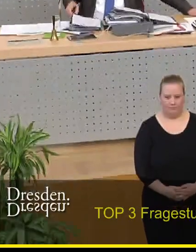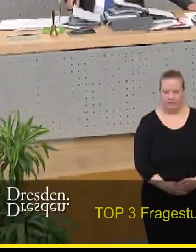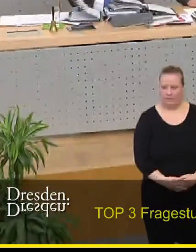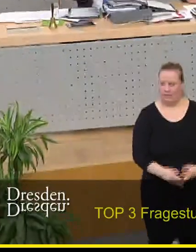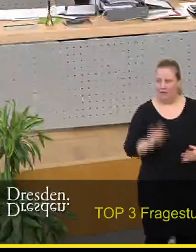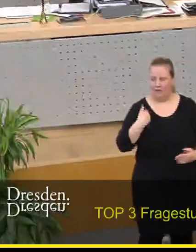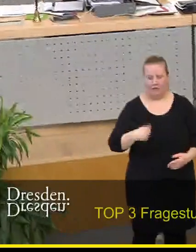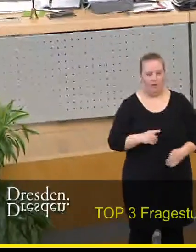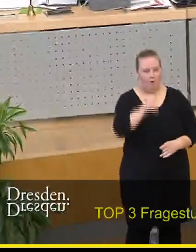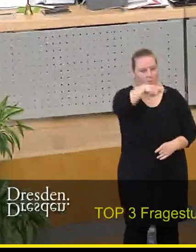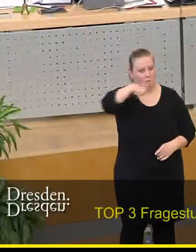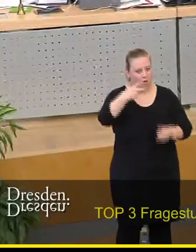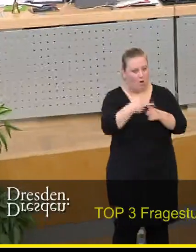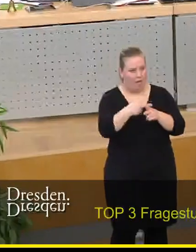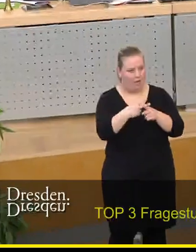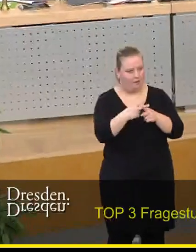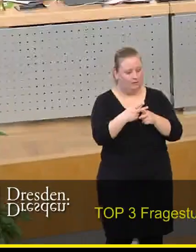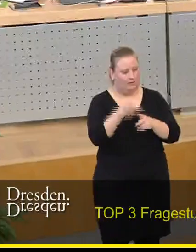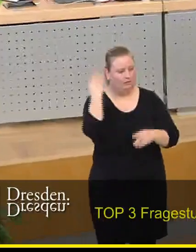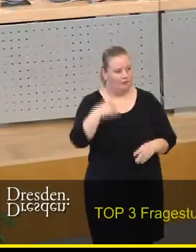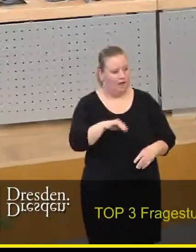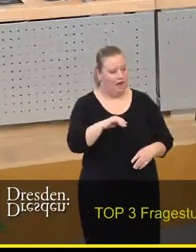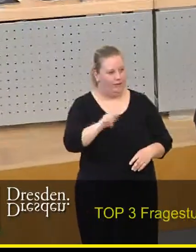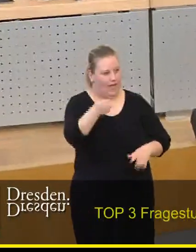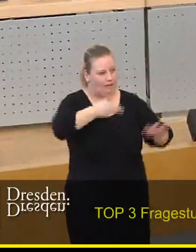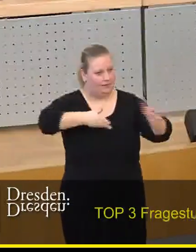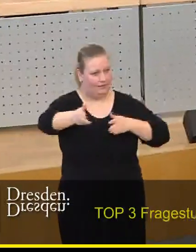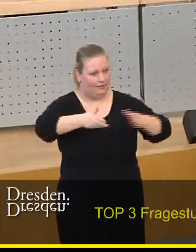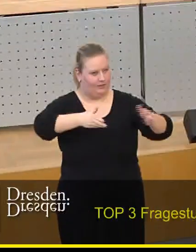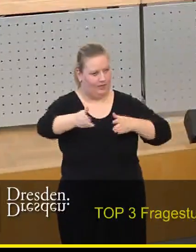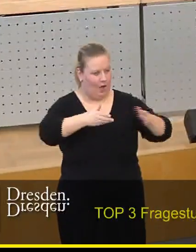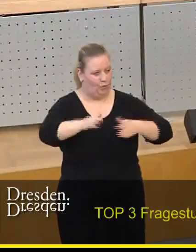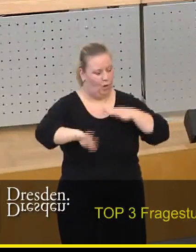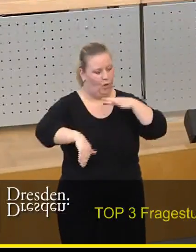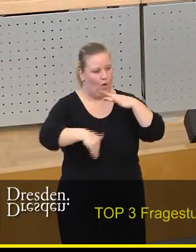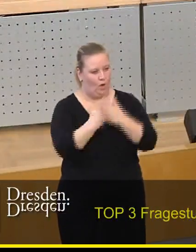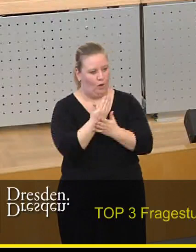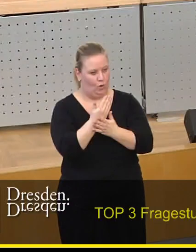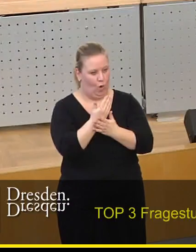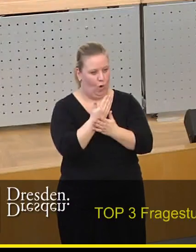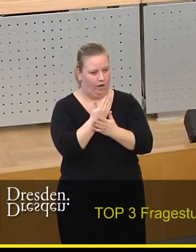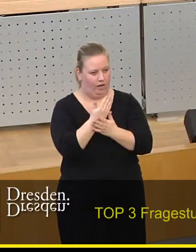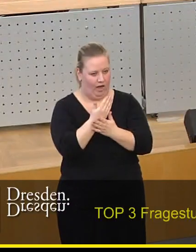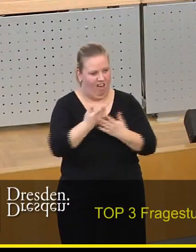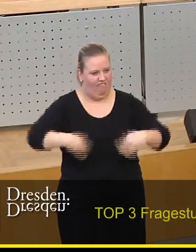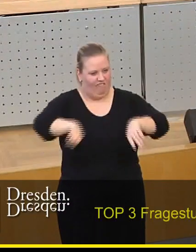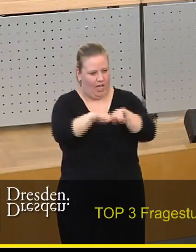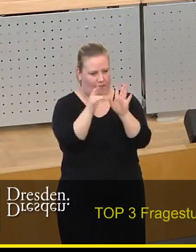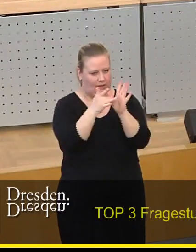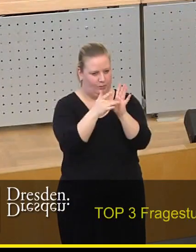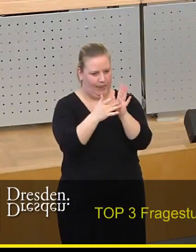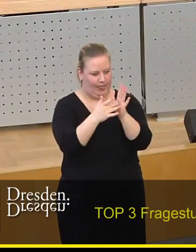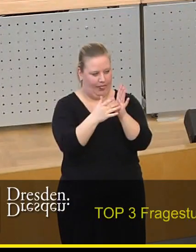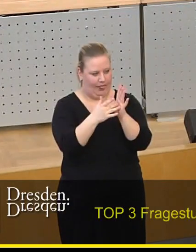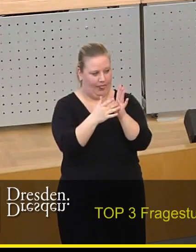Sehr geehrter Herr Oberbürgermeister, seit dem 1. Januar dieses Jahres gilt eine neue ausdrückliche Vergleichsmiete in dieser Stadt,